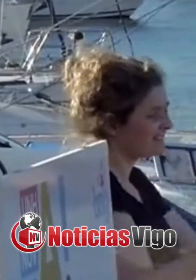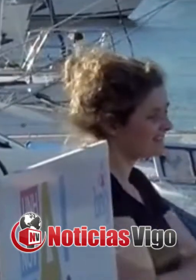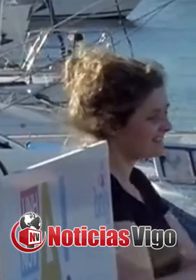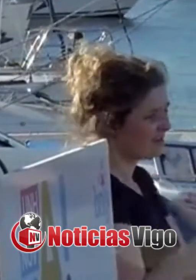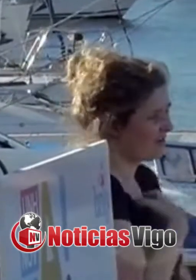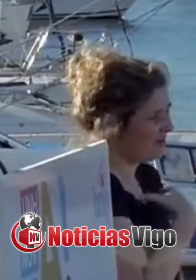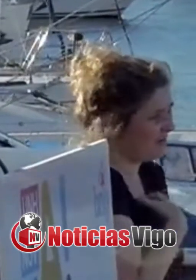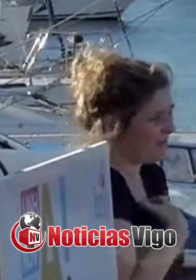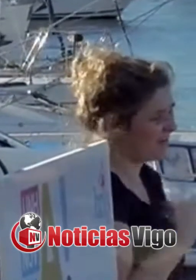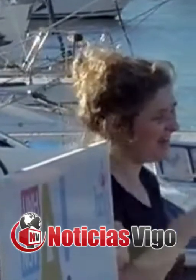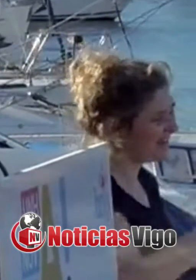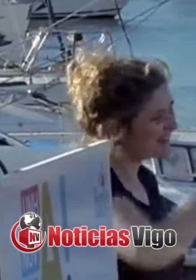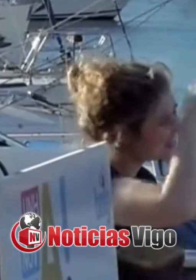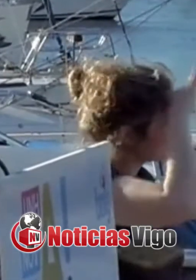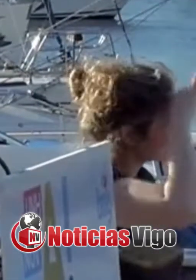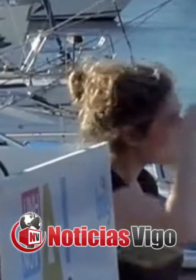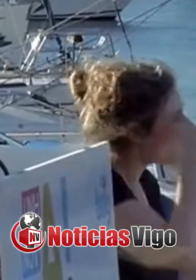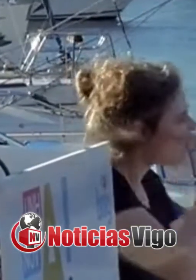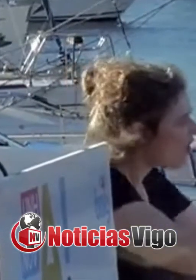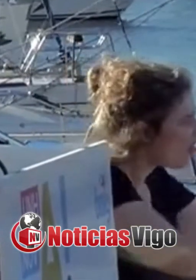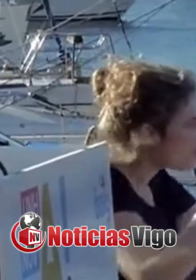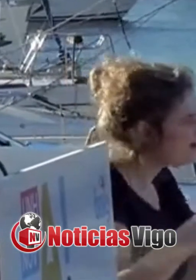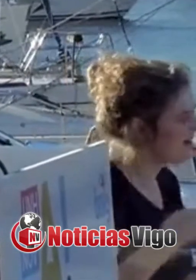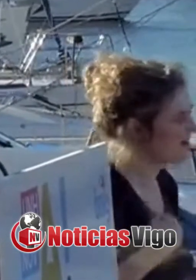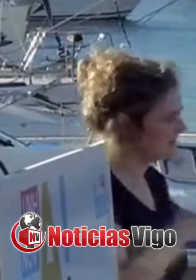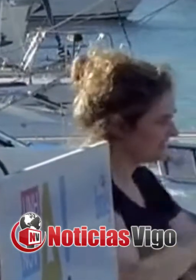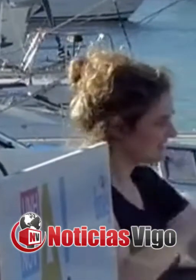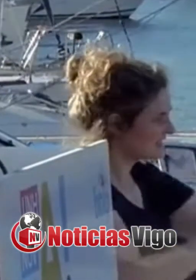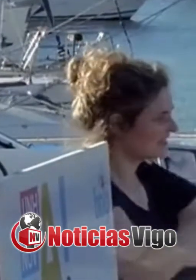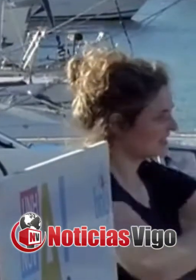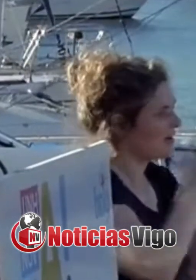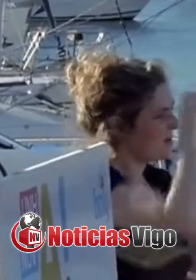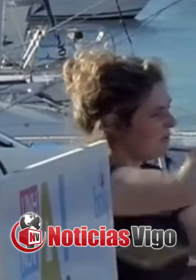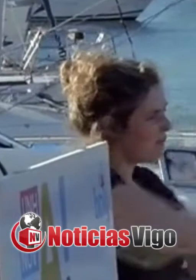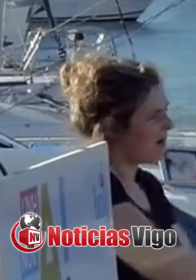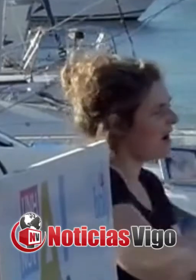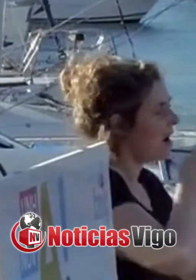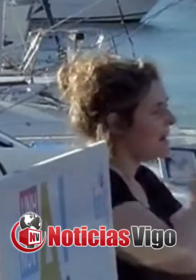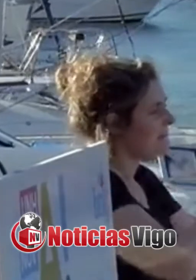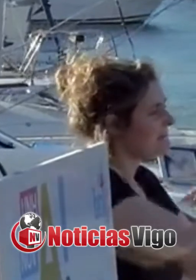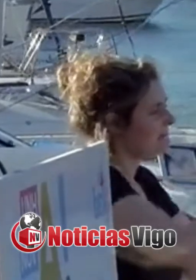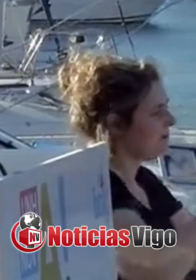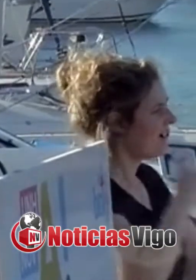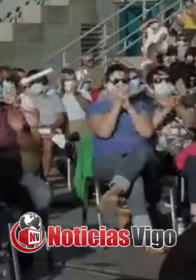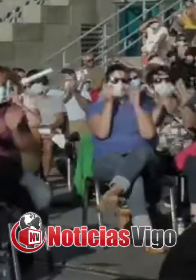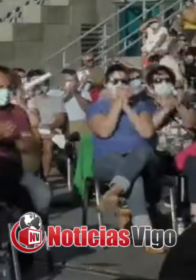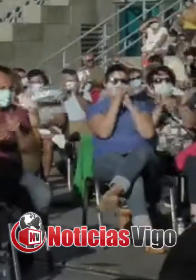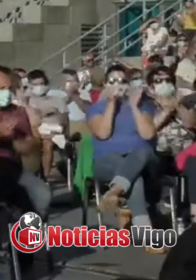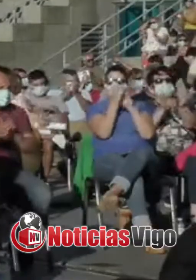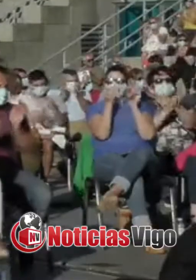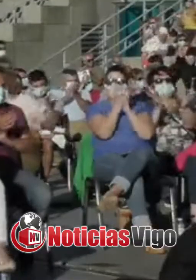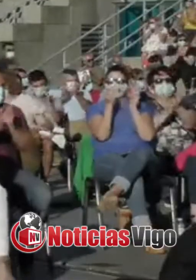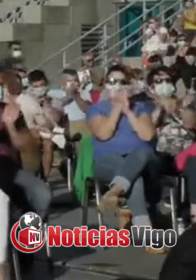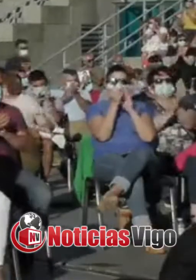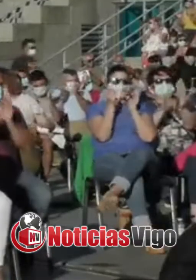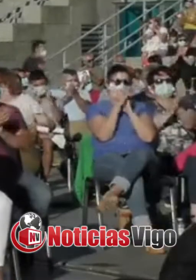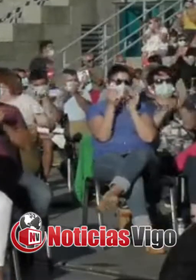domingo, sobre todo, a xente moza, imos votar en masa ao BNG, imos votar Cambio Galego.